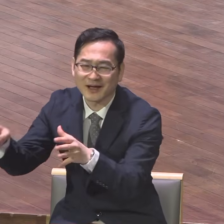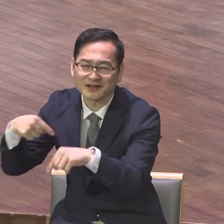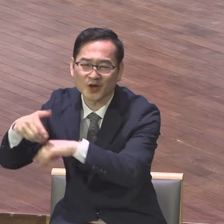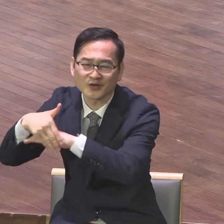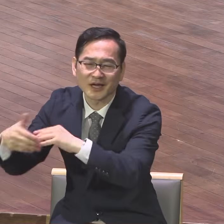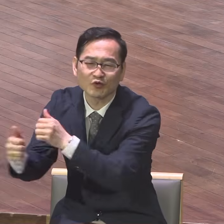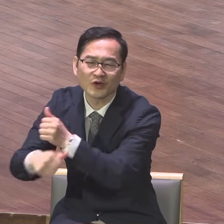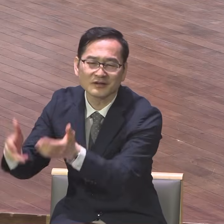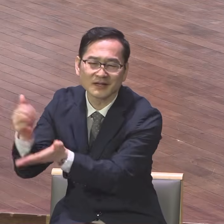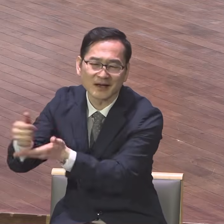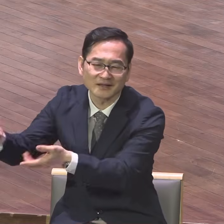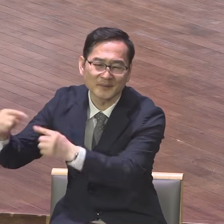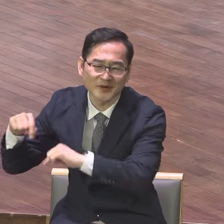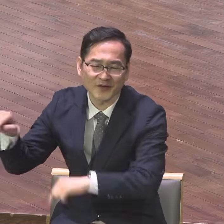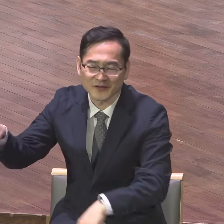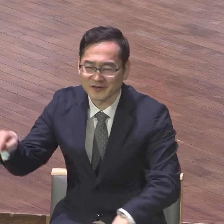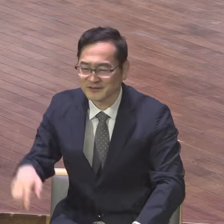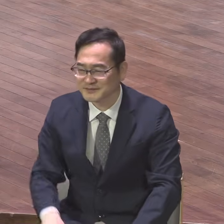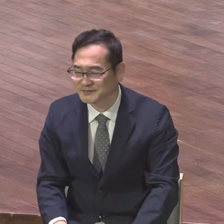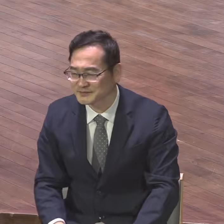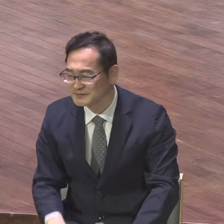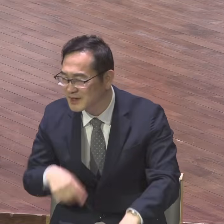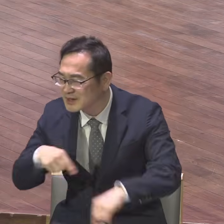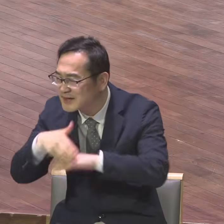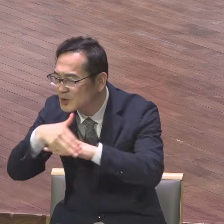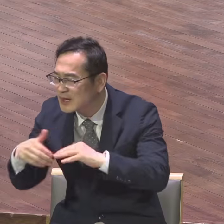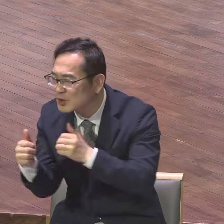정책위원장이에요. 정책위원장 말 그대로